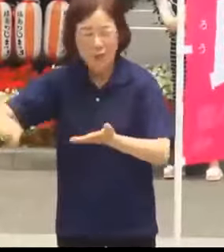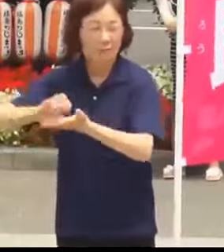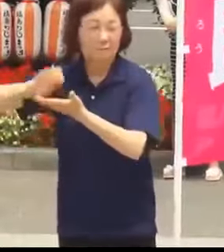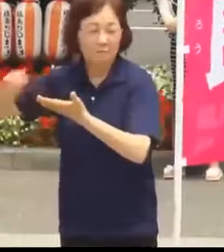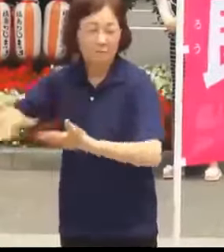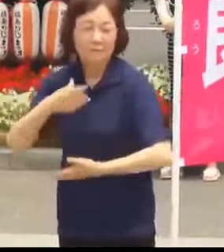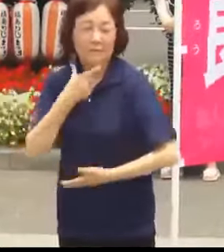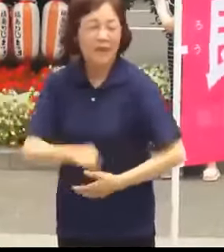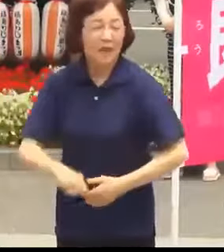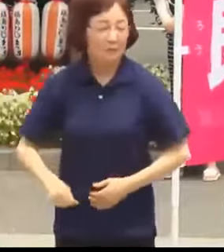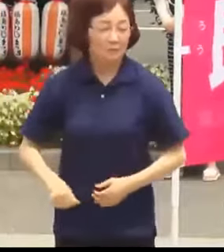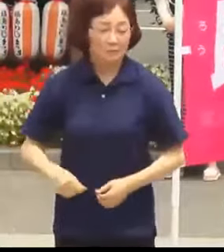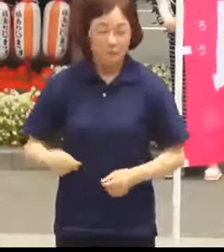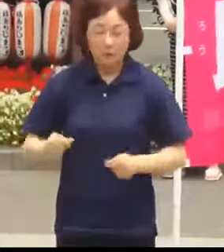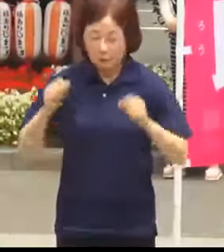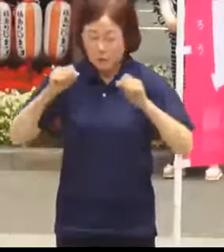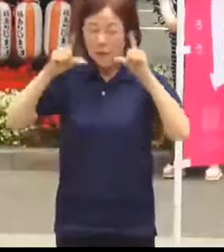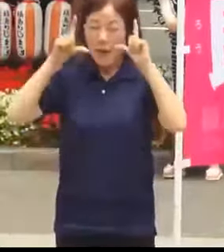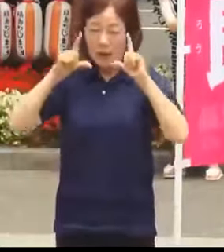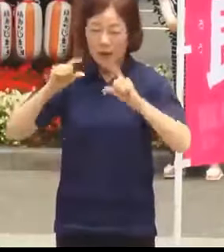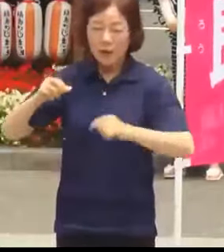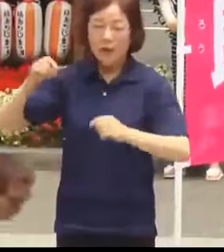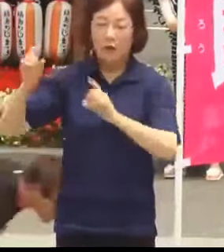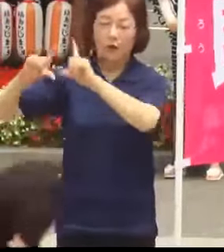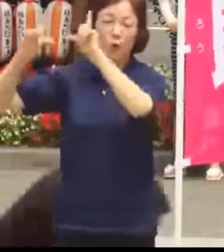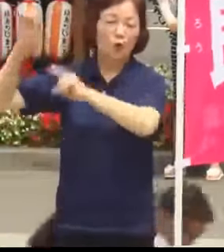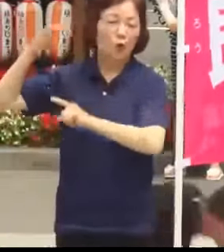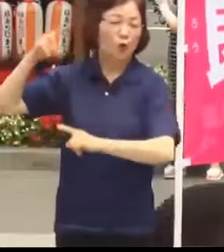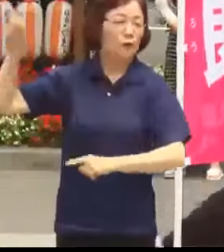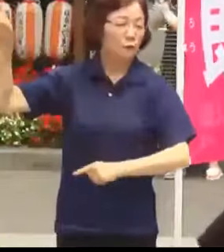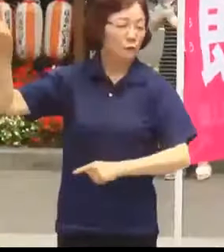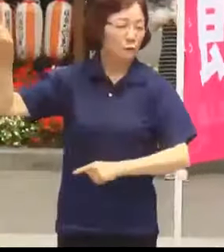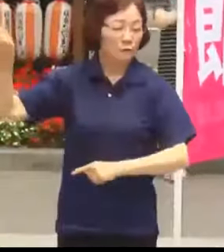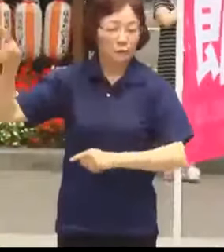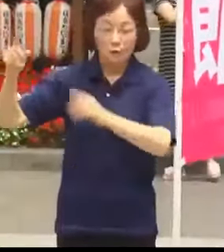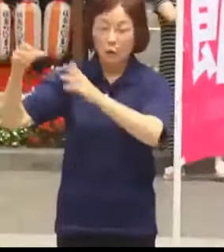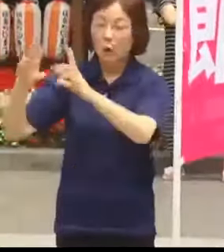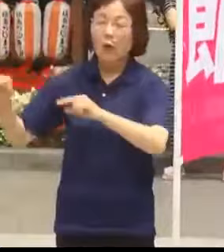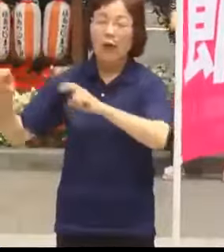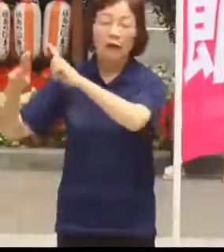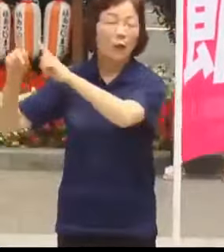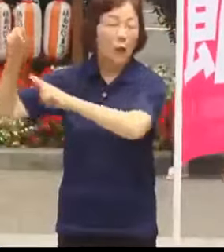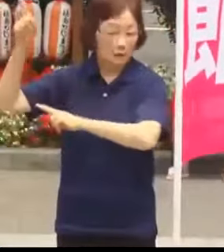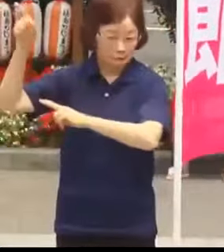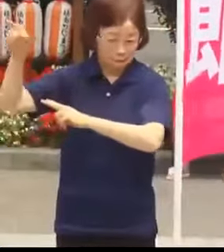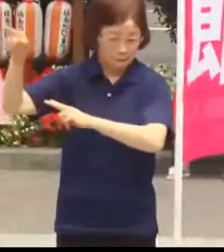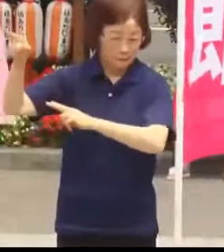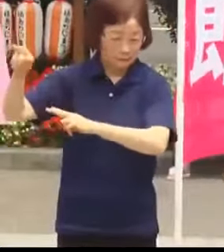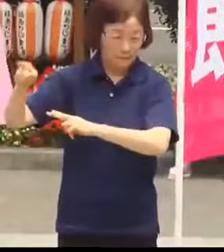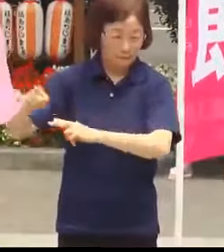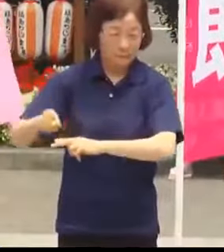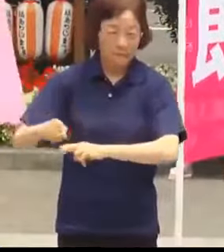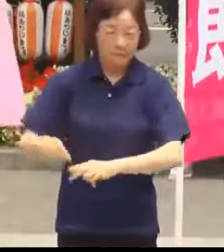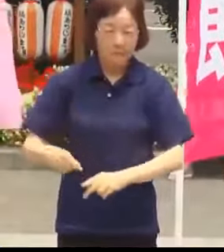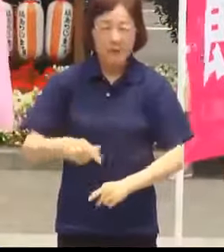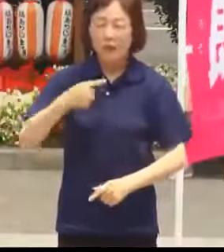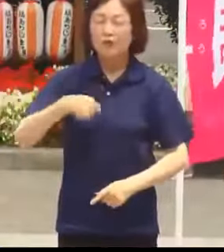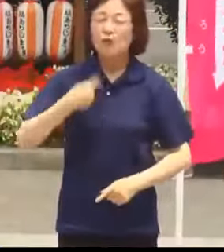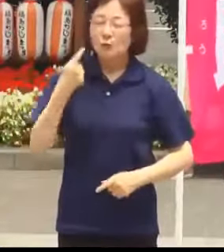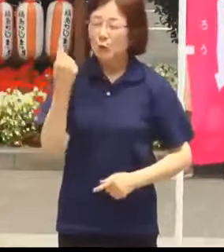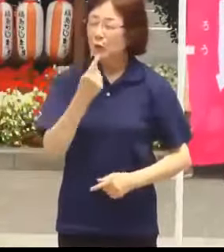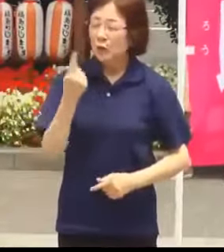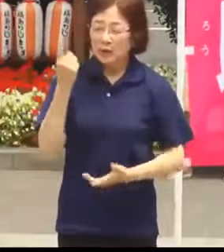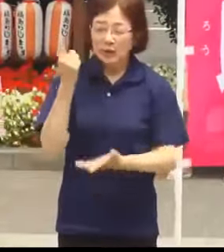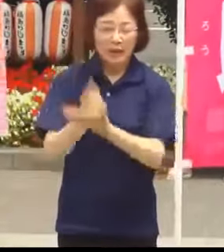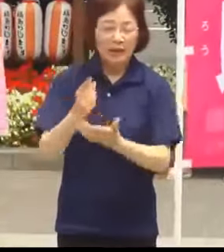最初に目を覚ましてくれたら東電ですそこから国会の中に行きました大きなことは一人では動かせてい